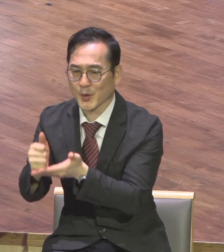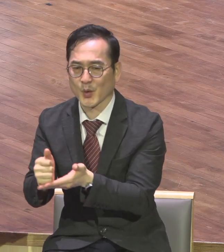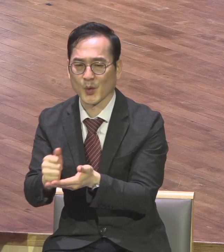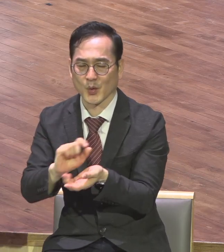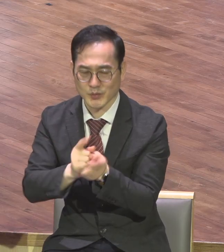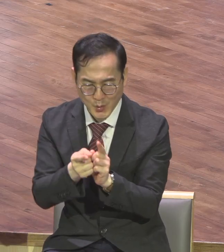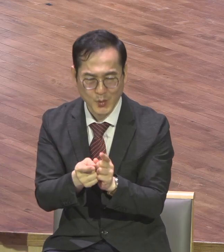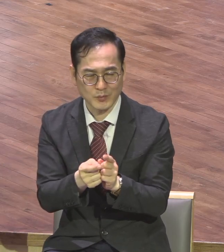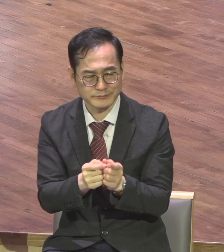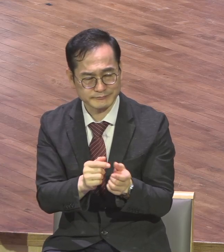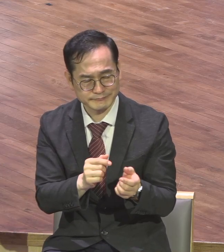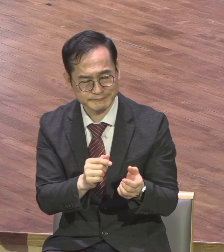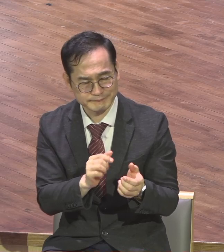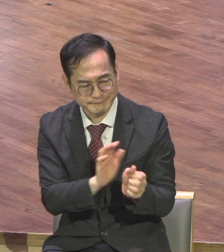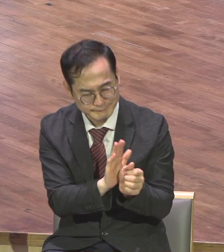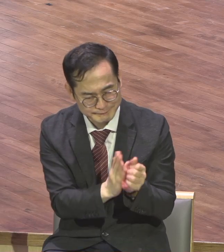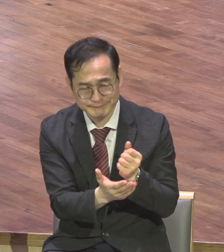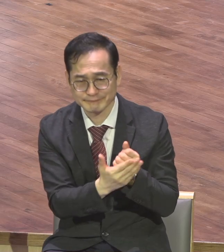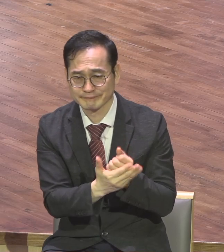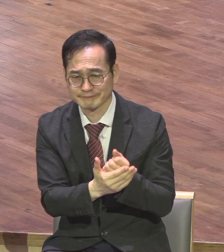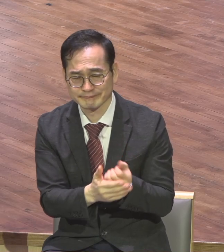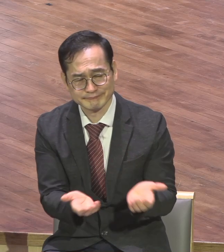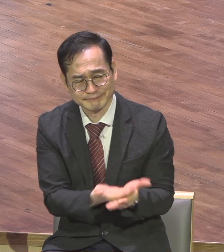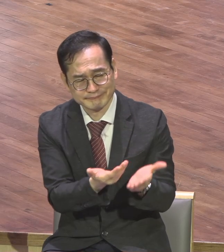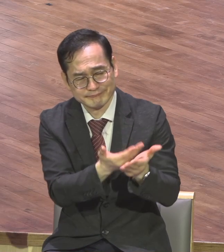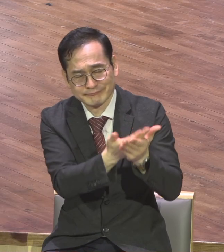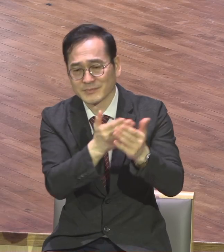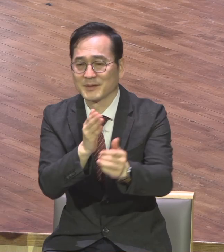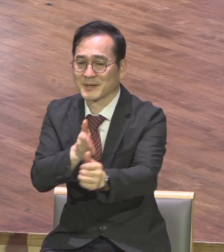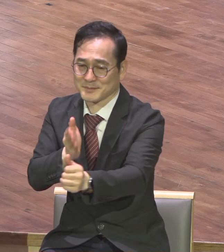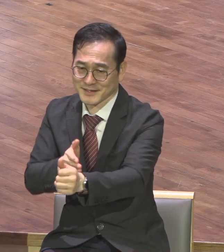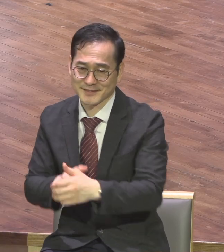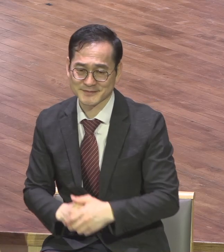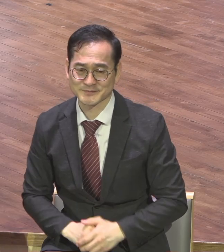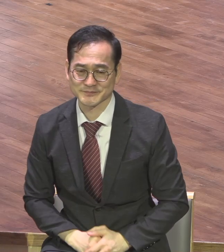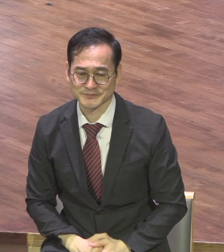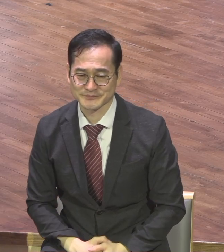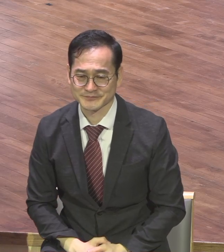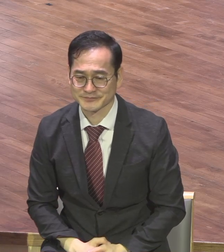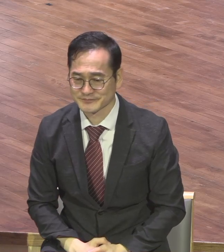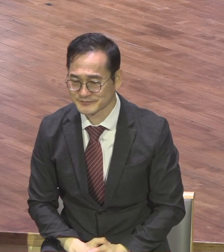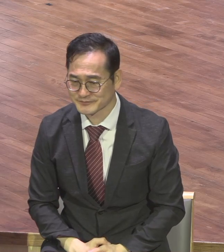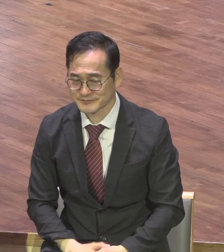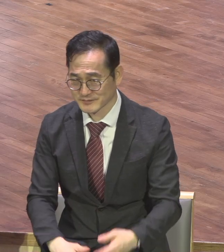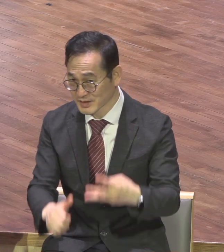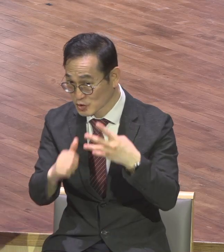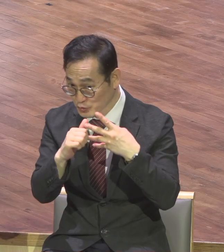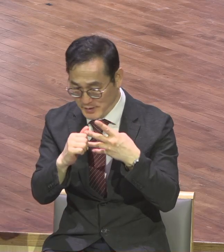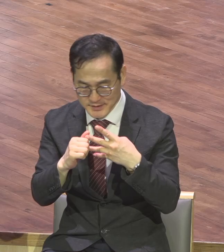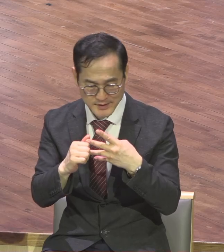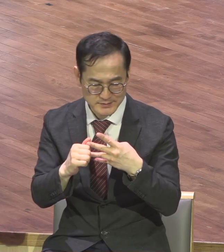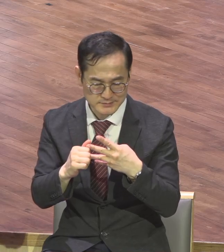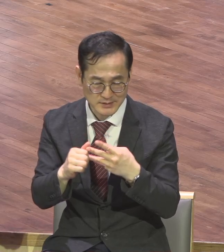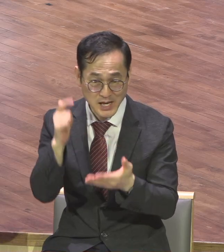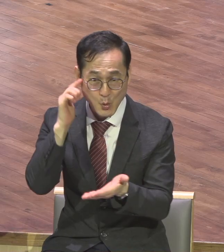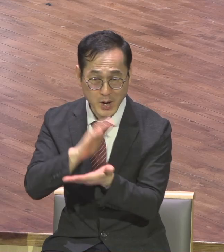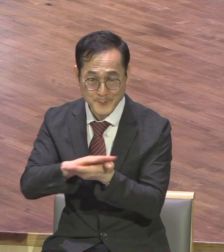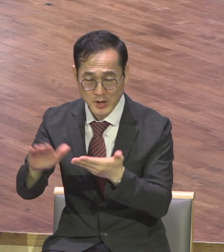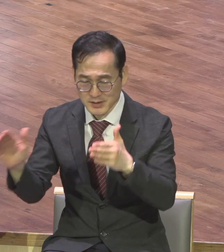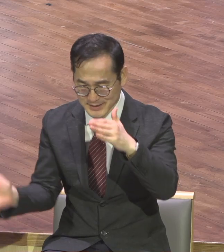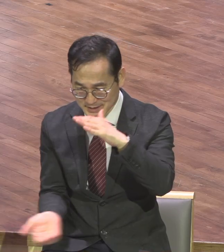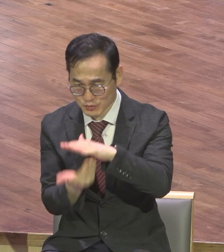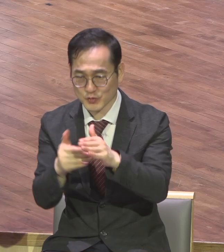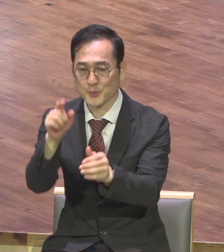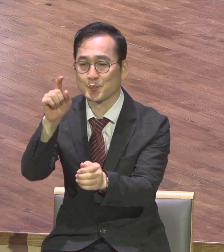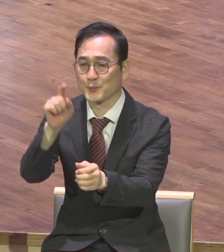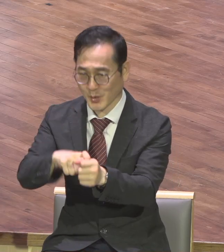비상하는 그러한 축복을 누리시기를 점으로 축복합니다. 두 번째로 화평을 이루신